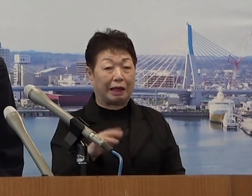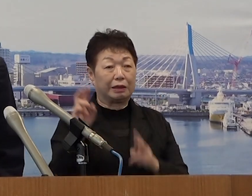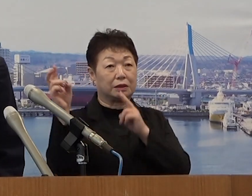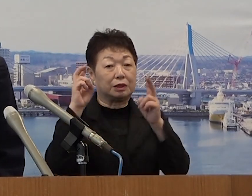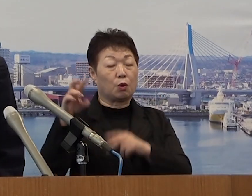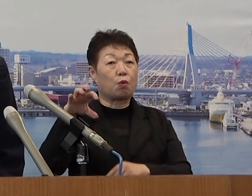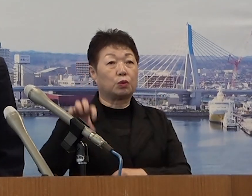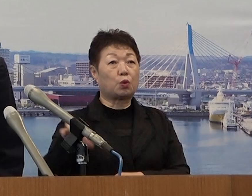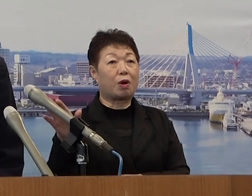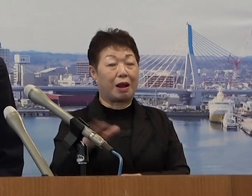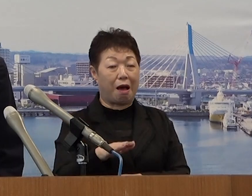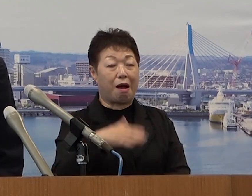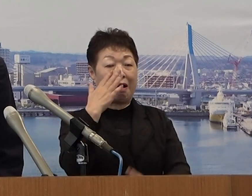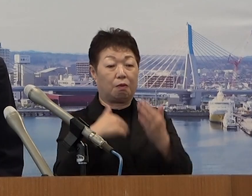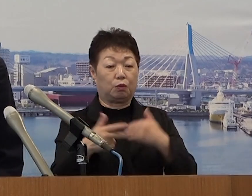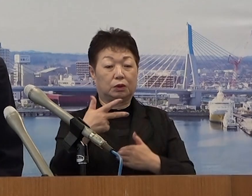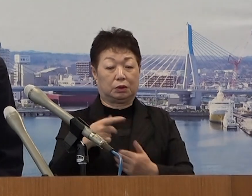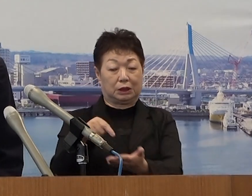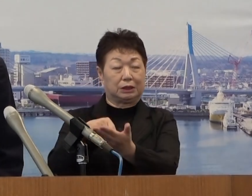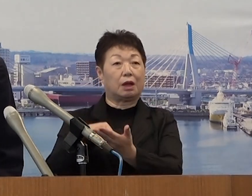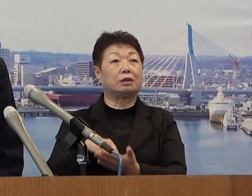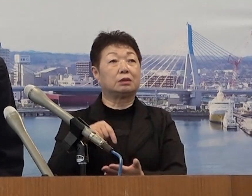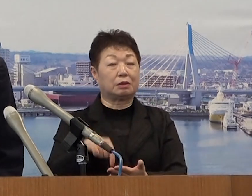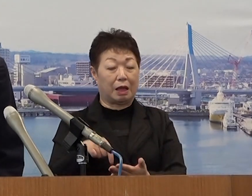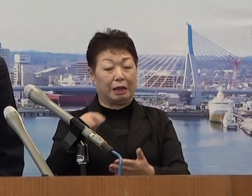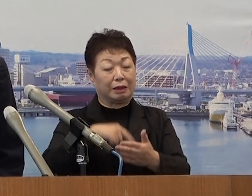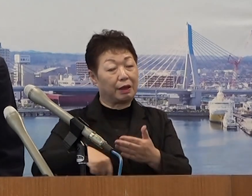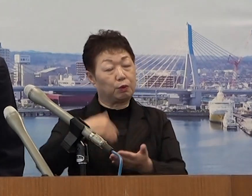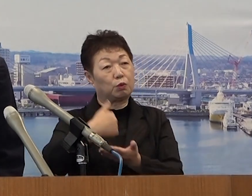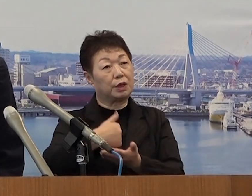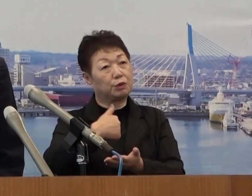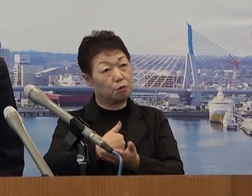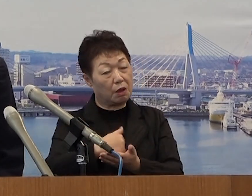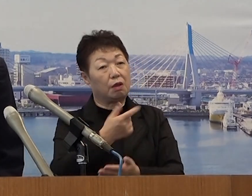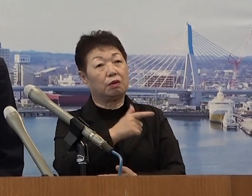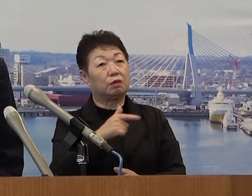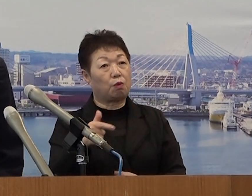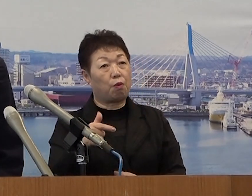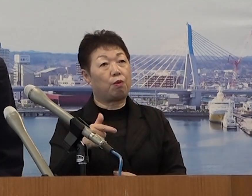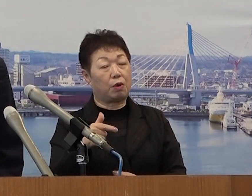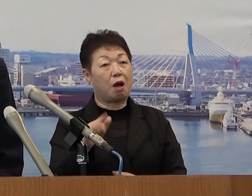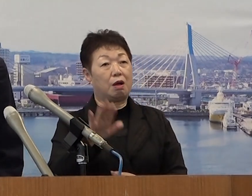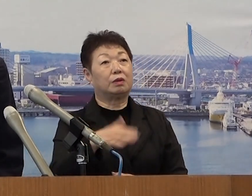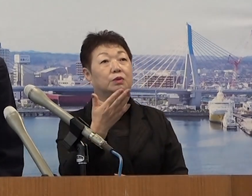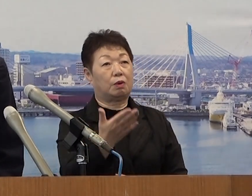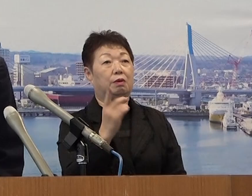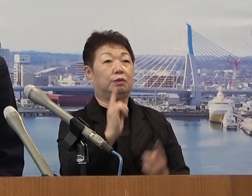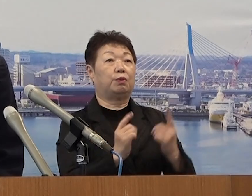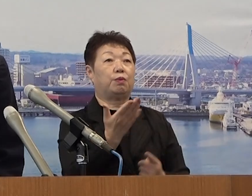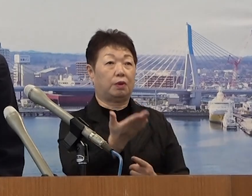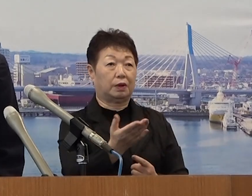からですね、こう市に対してこう内容の説明とかというのはもうあるんでしょうか。